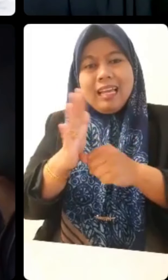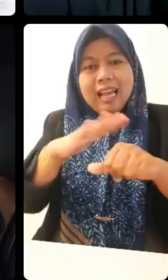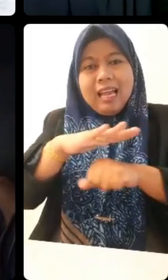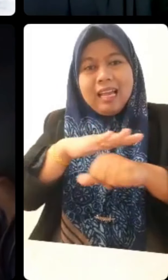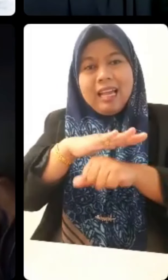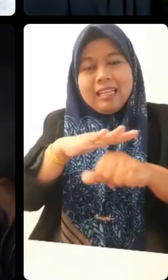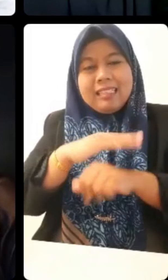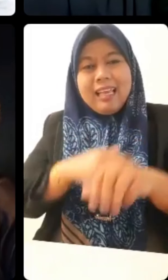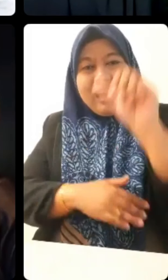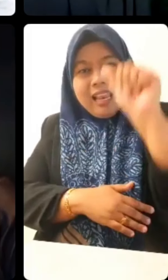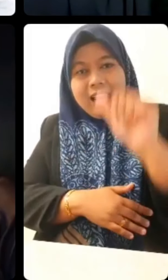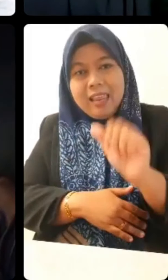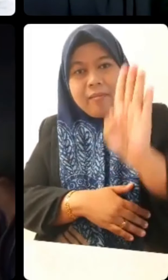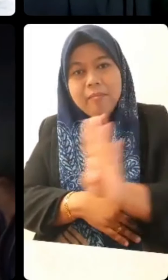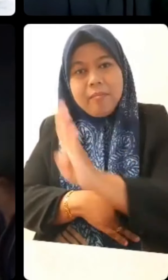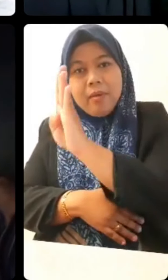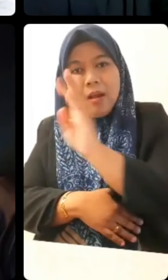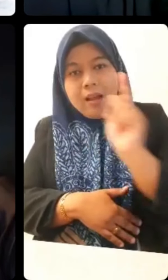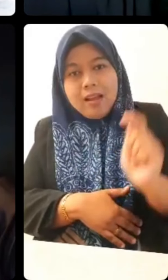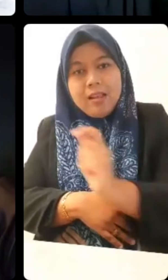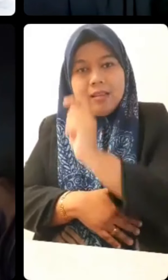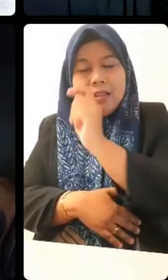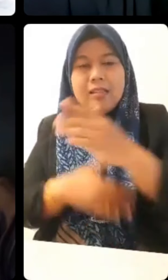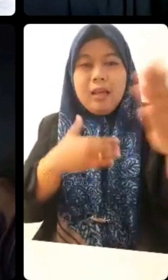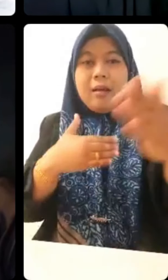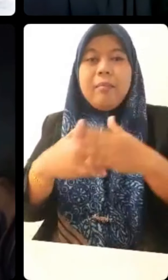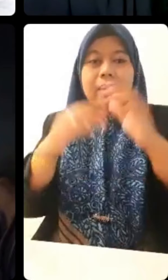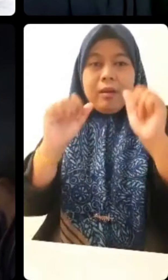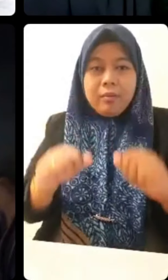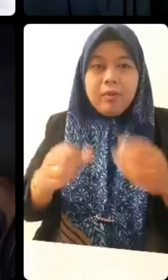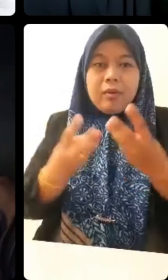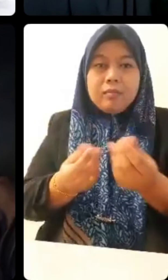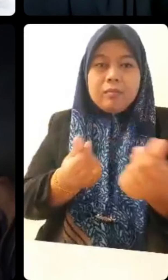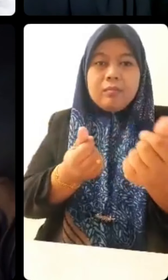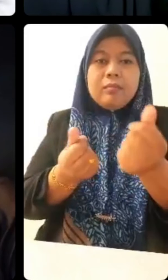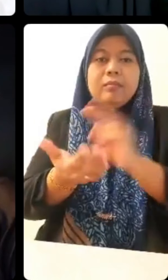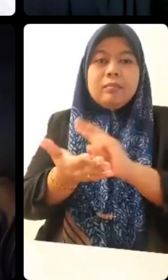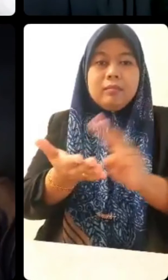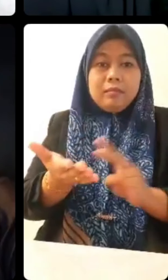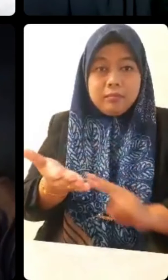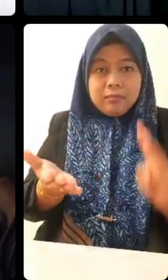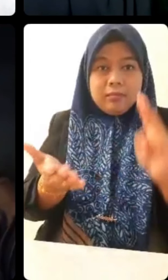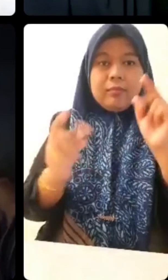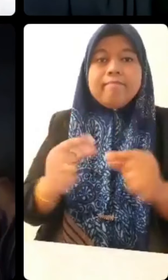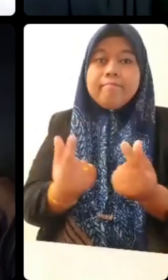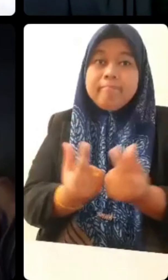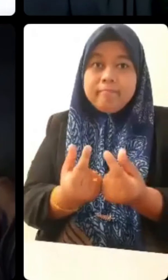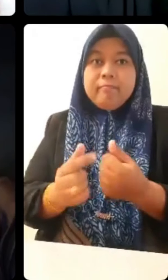hinggalah mampu membaca Al-Quran seketika ini. Alhamdulillah. Itu sahaja daripada saya.